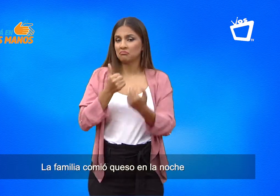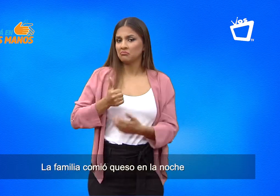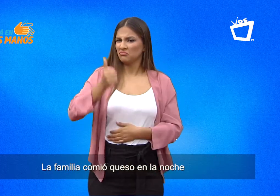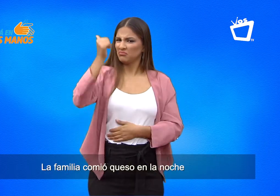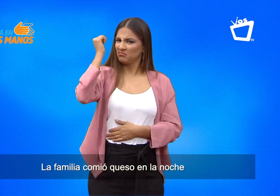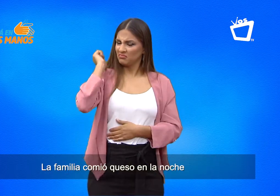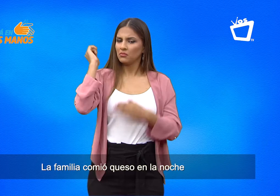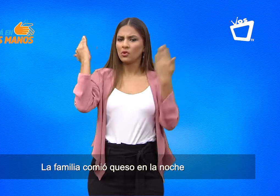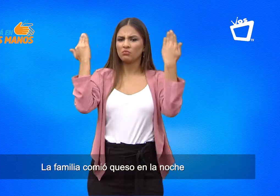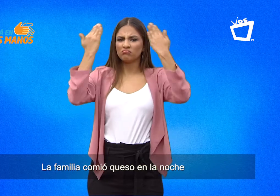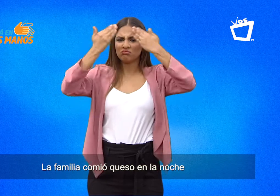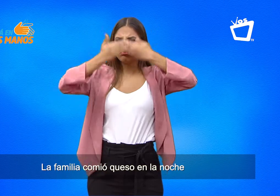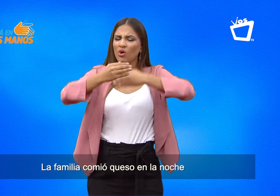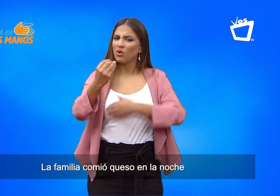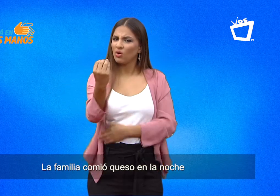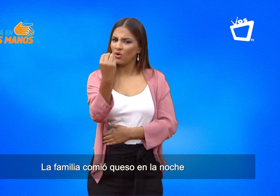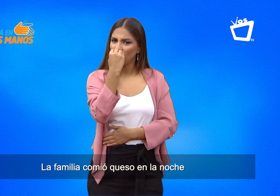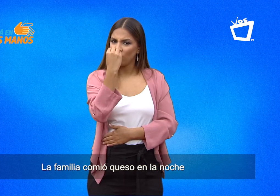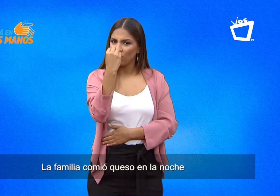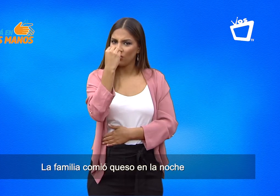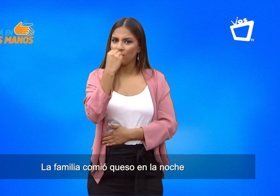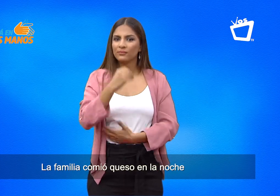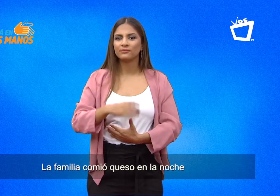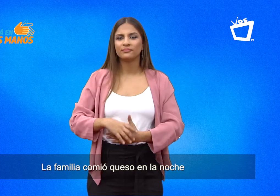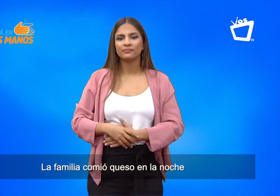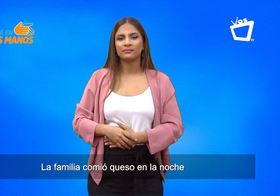La familia comió queso en la noche.